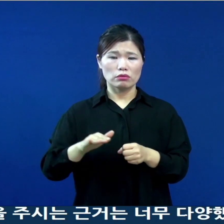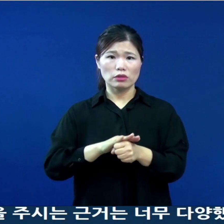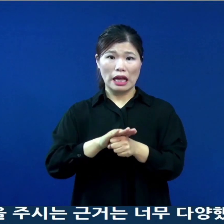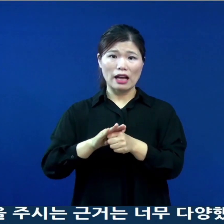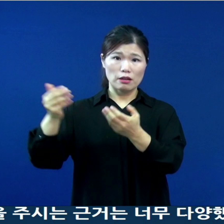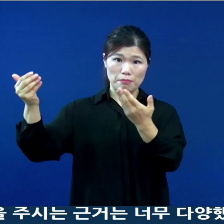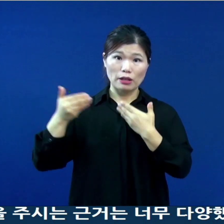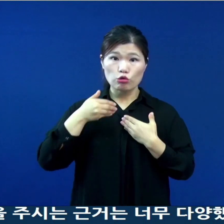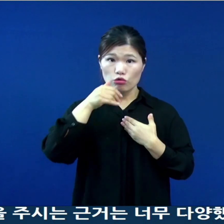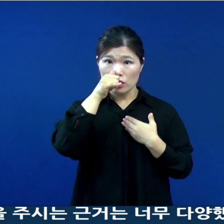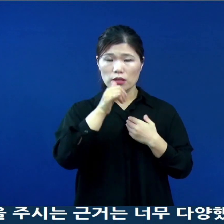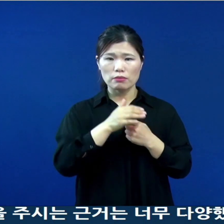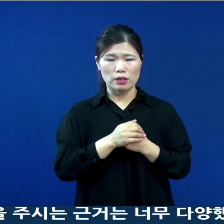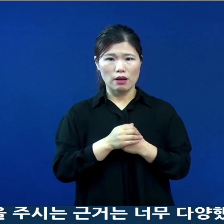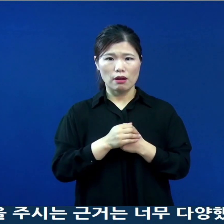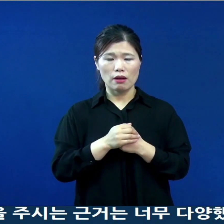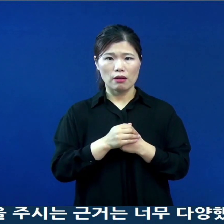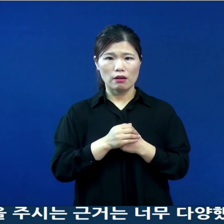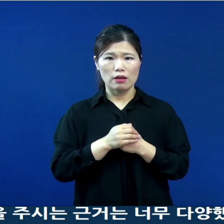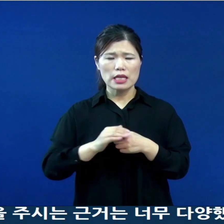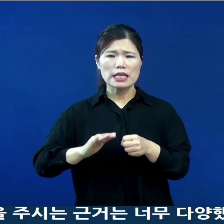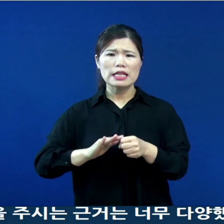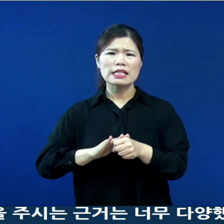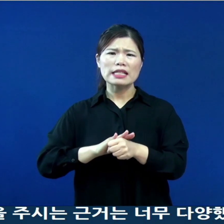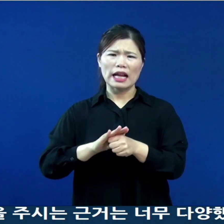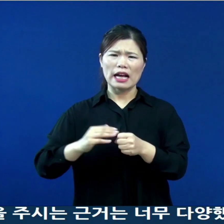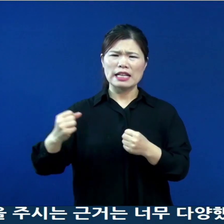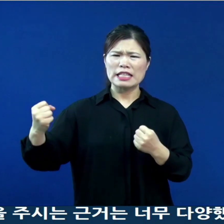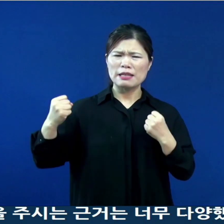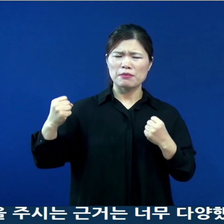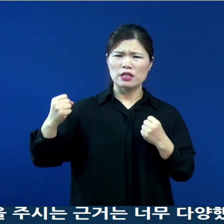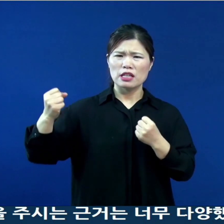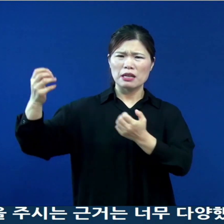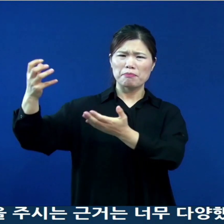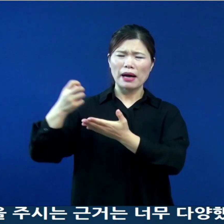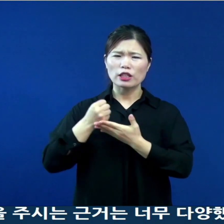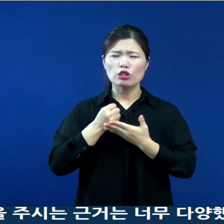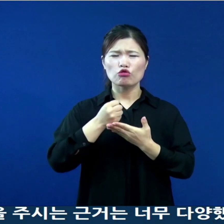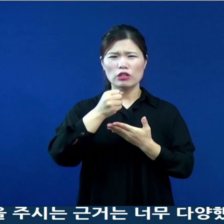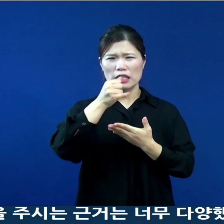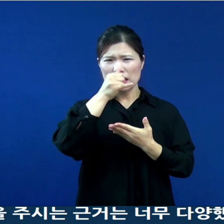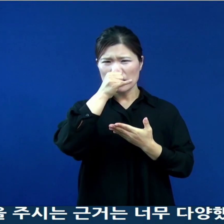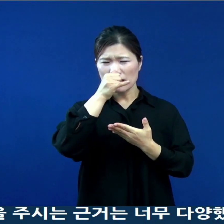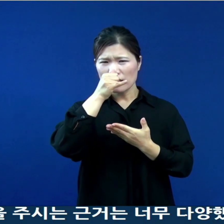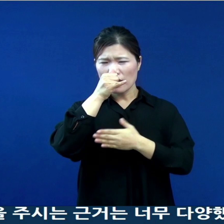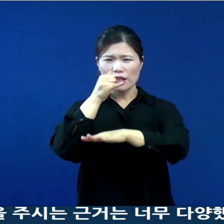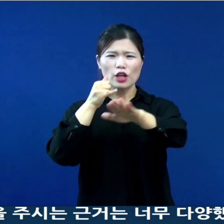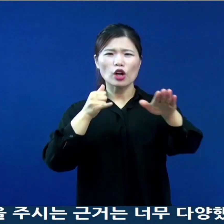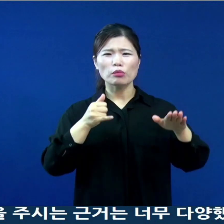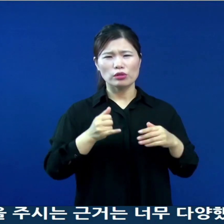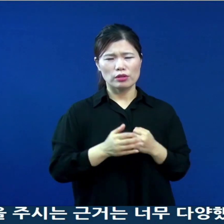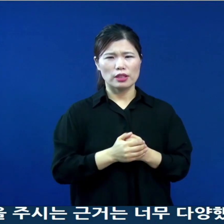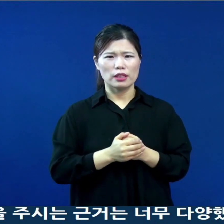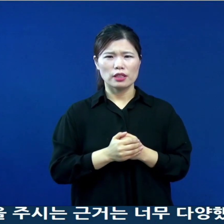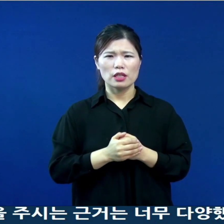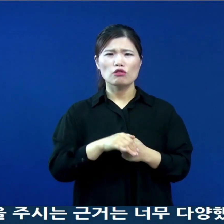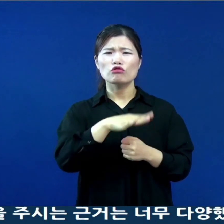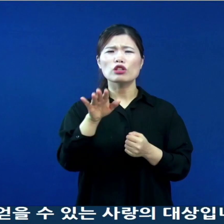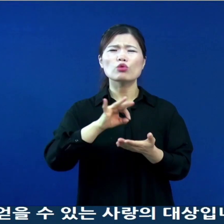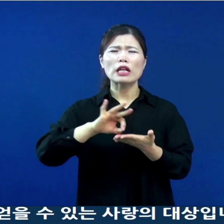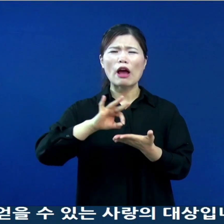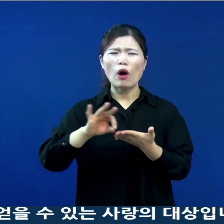이제 그 힘을 받을 수 있는 우리가 그 힘을 사용하기 위해서 다윗과 같은 고백을 드려야 할 줄로 압니다.